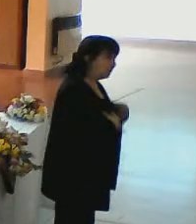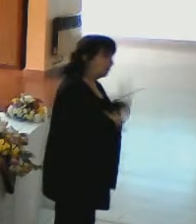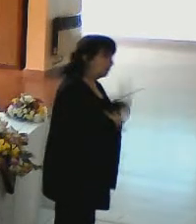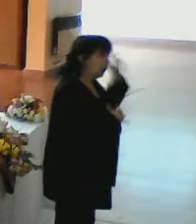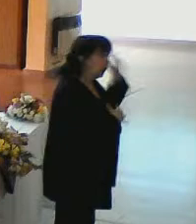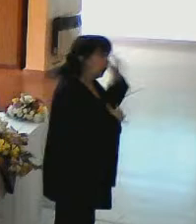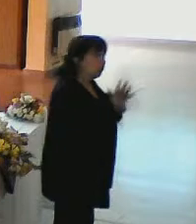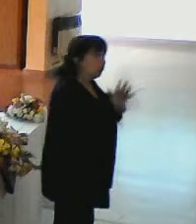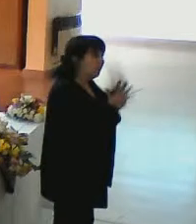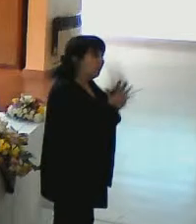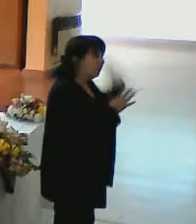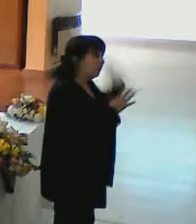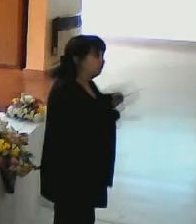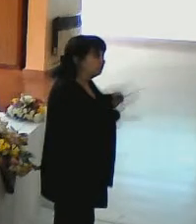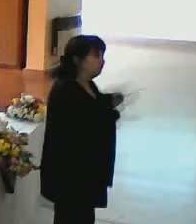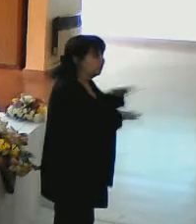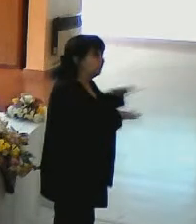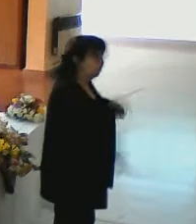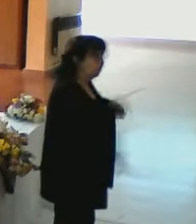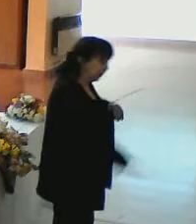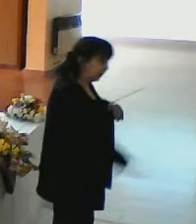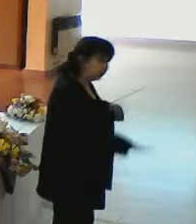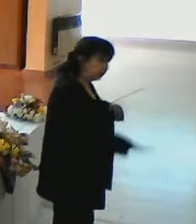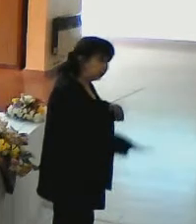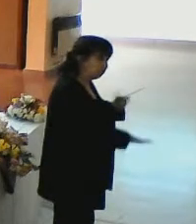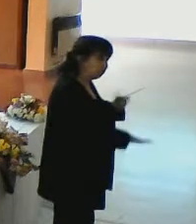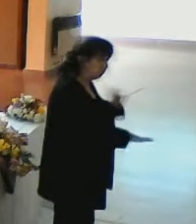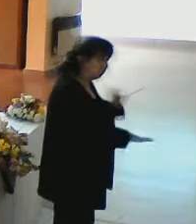nervioso. La próxima.